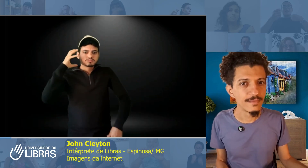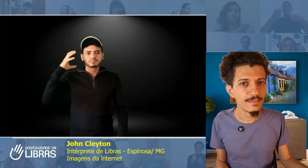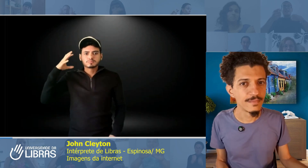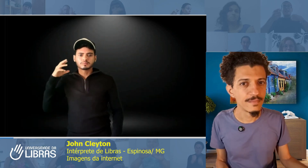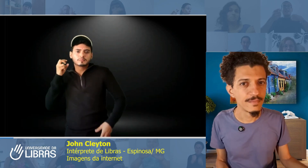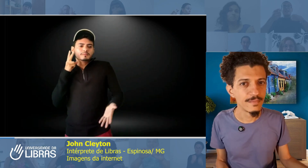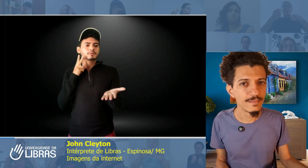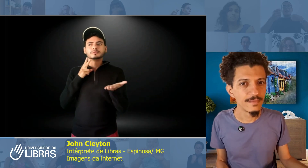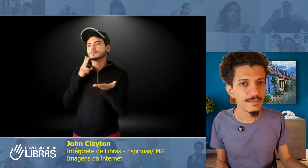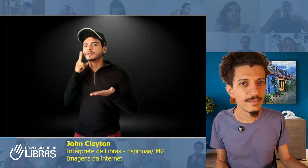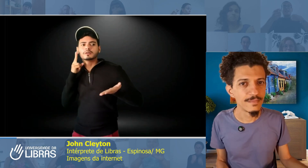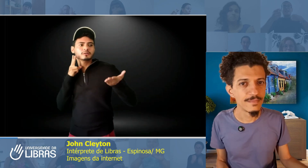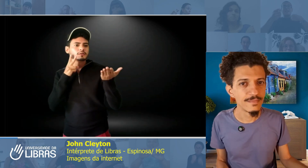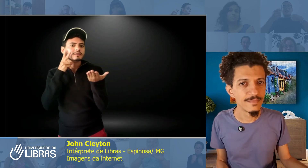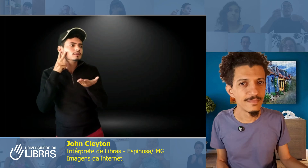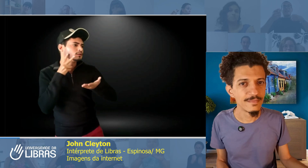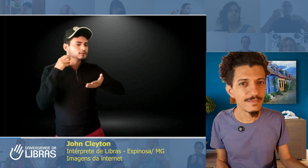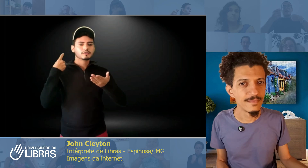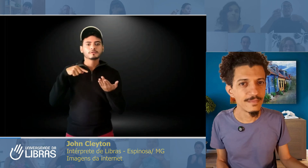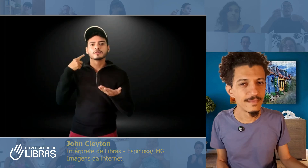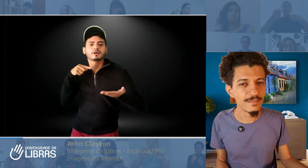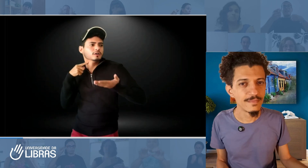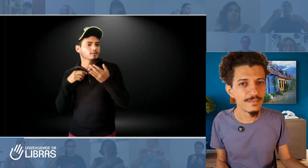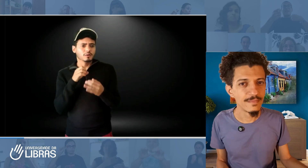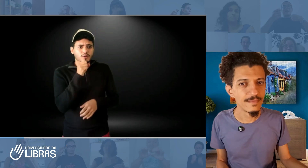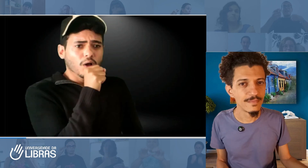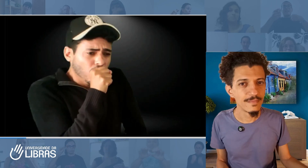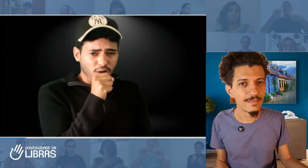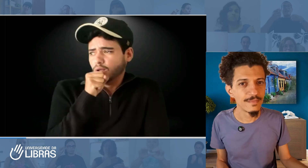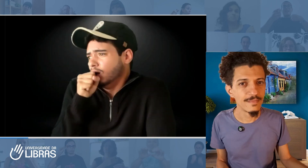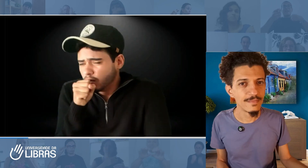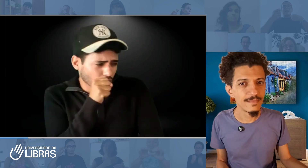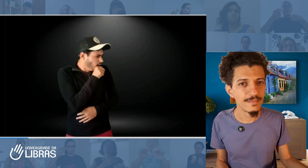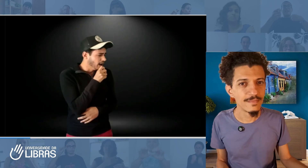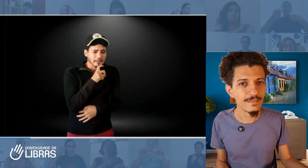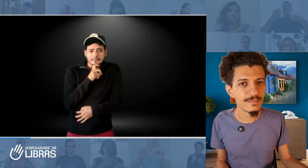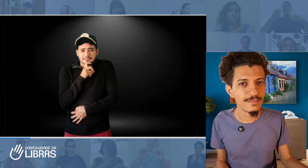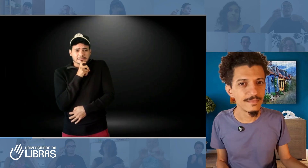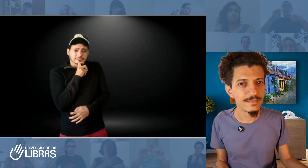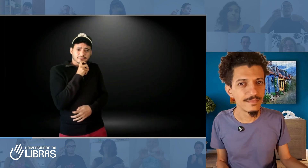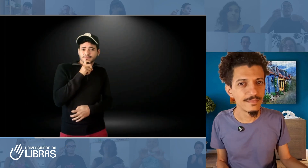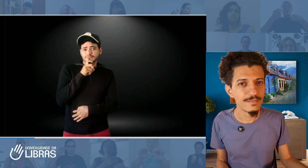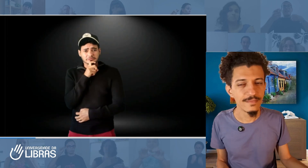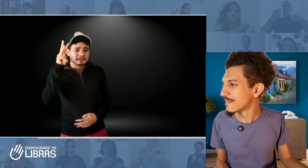Mulheres muito som, vindo campo para todos, o advogado bom.